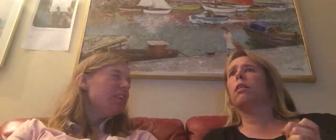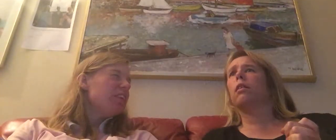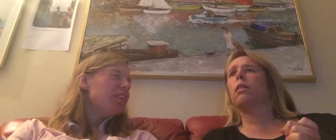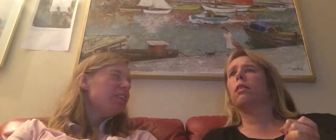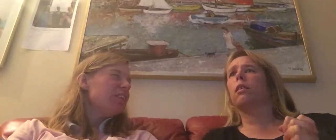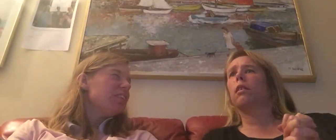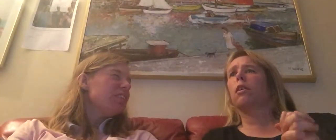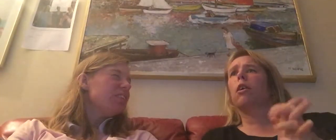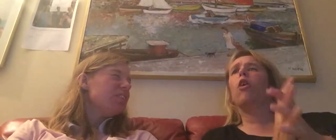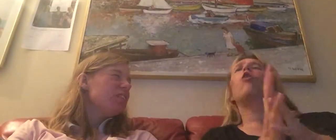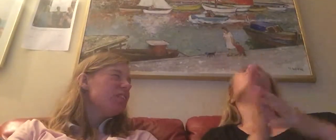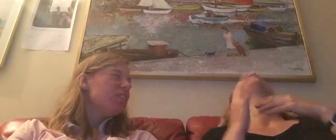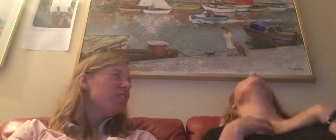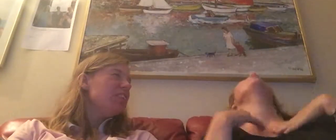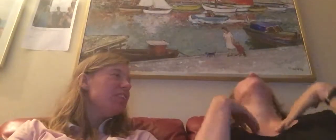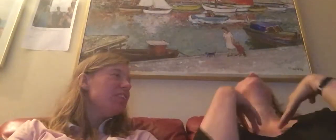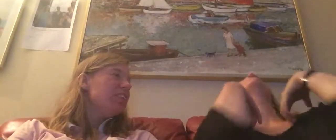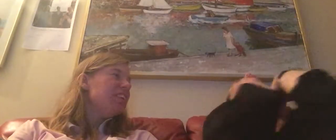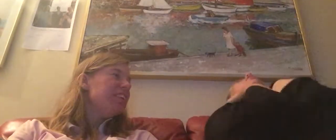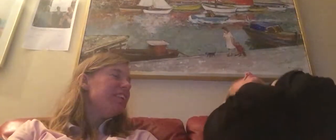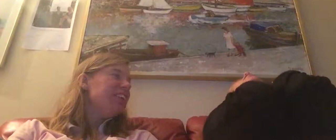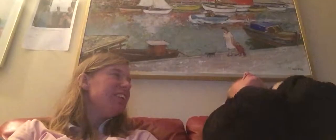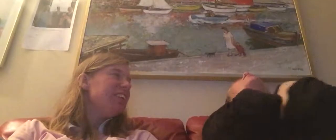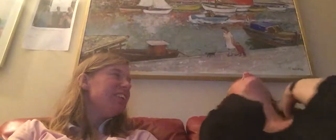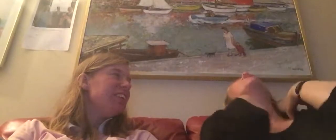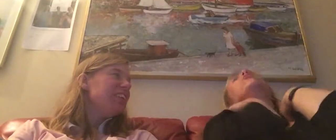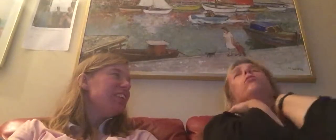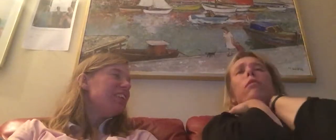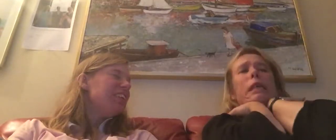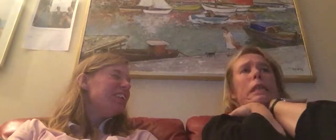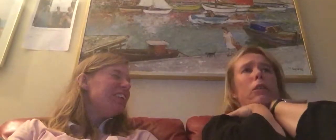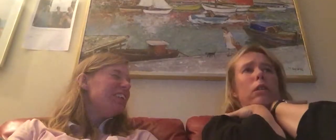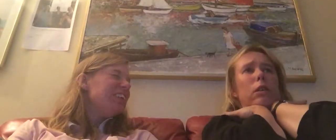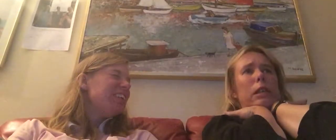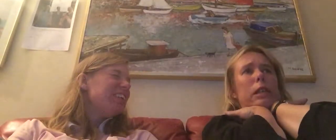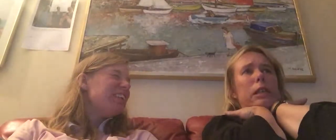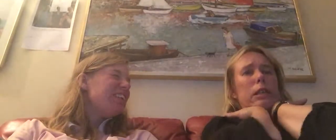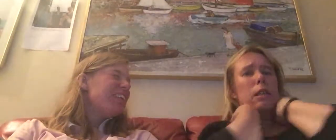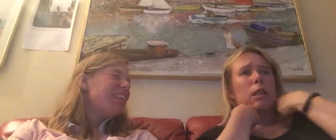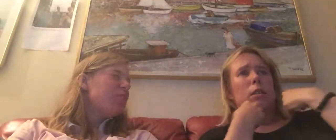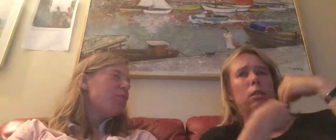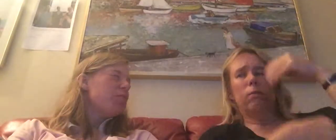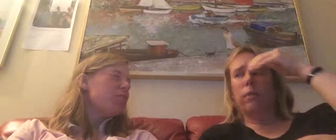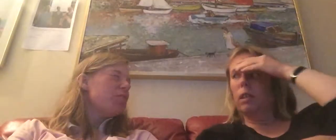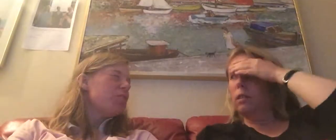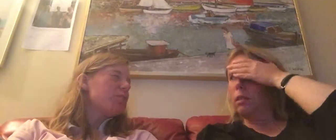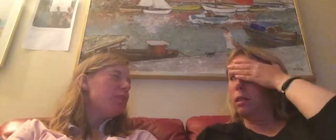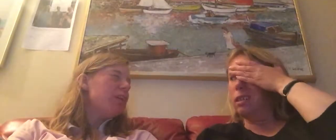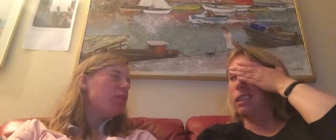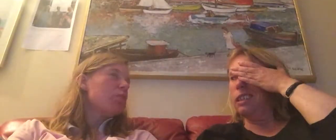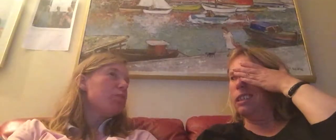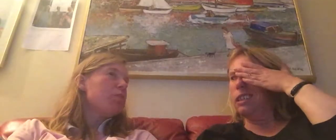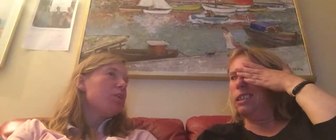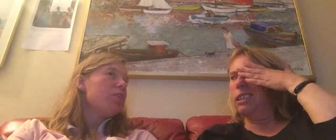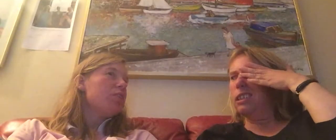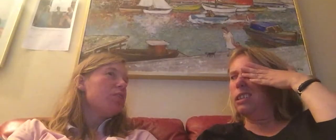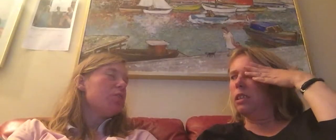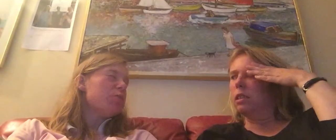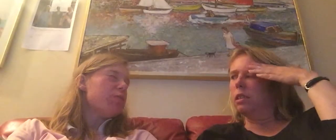Ja. Har jag något i, har jag någonsin något i? Hon som är lång som slutar,